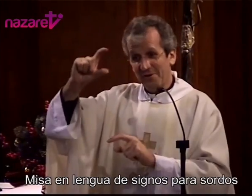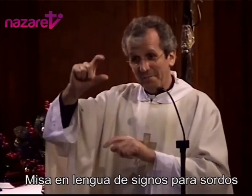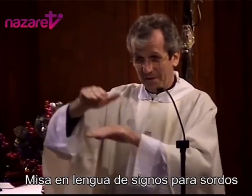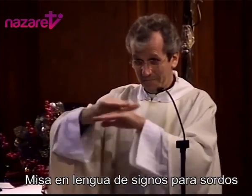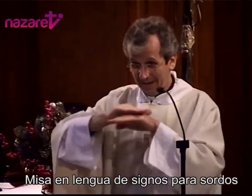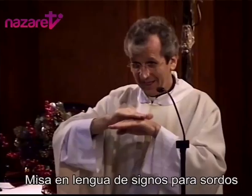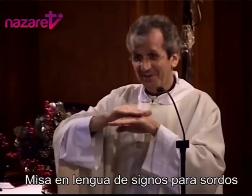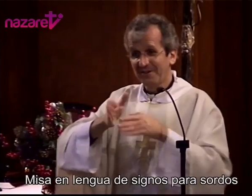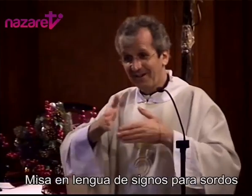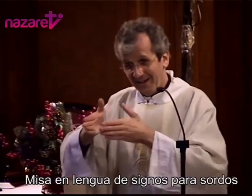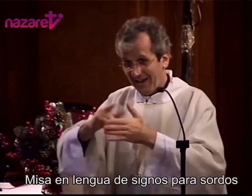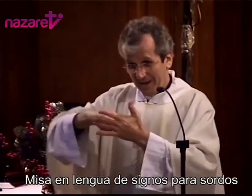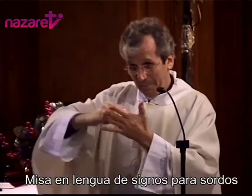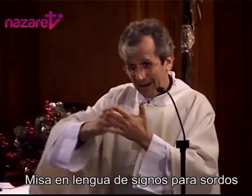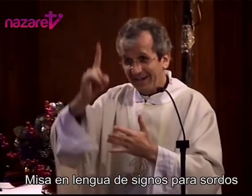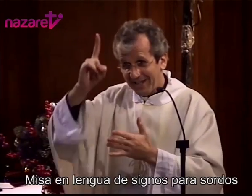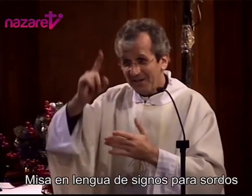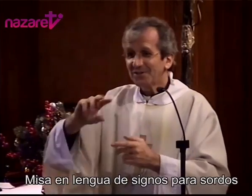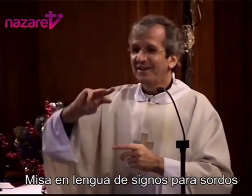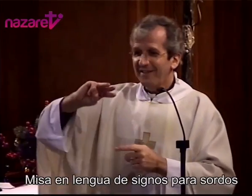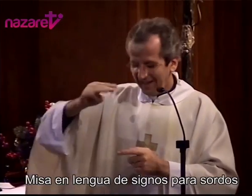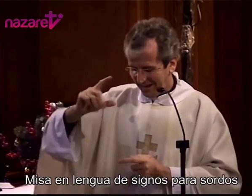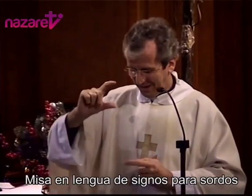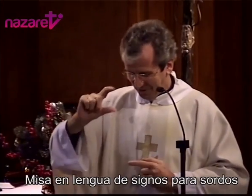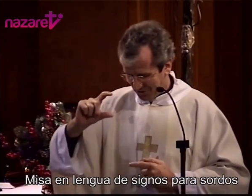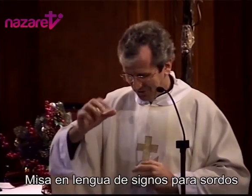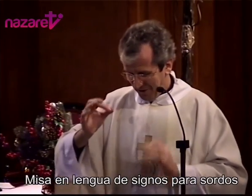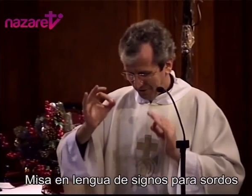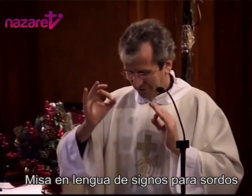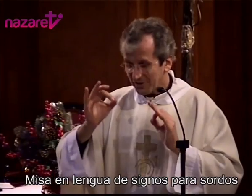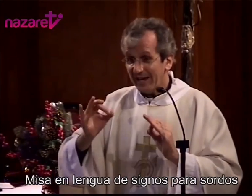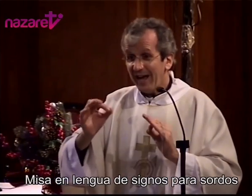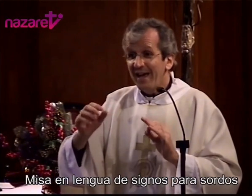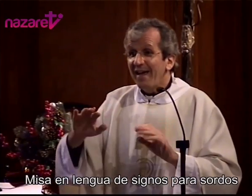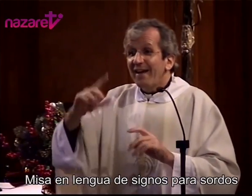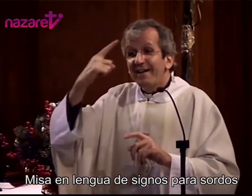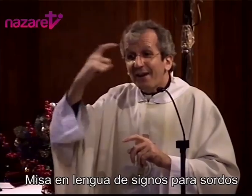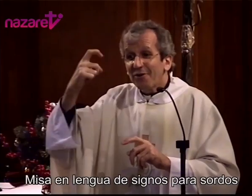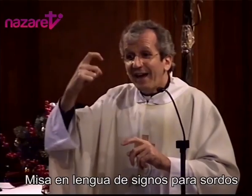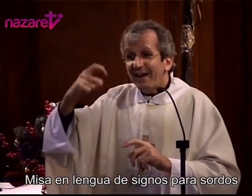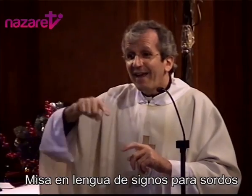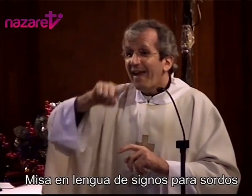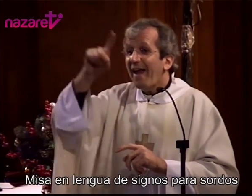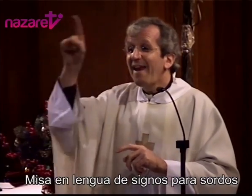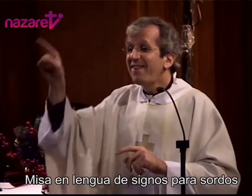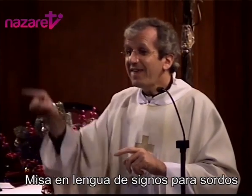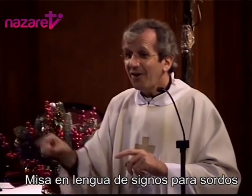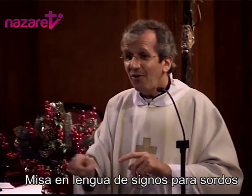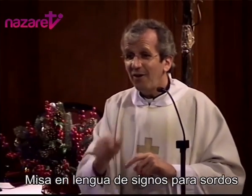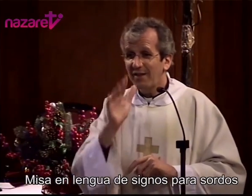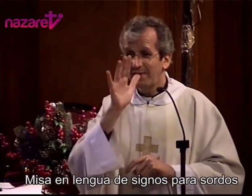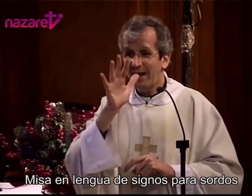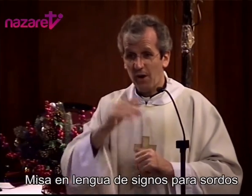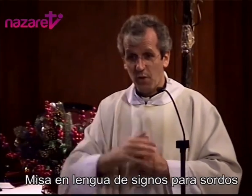continuado, invitación, planes de Dios, y el tercer trozo será recordar el